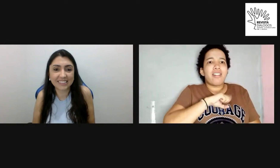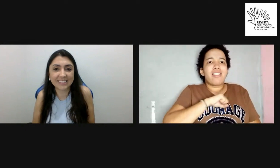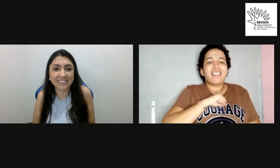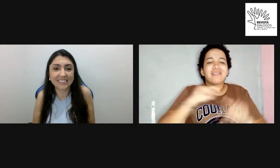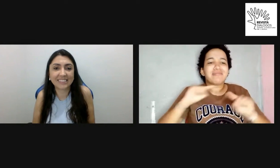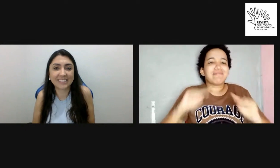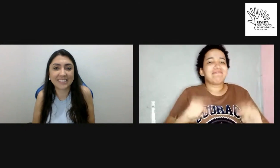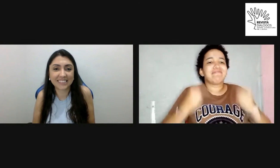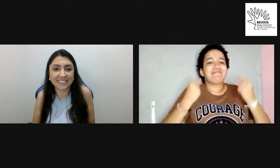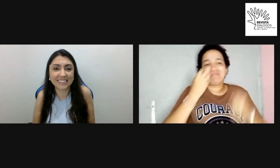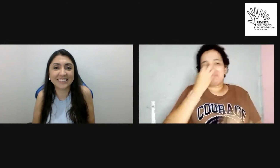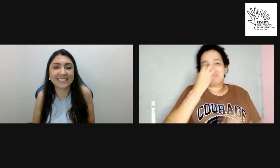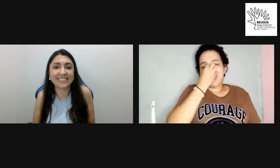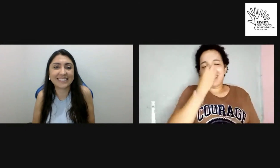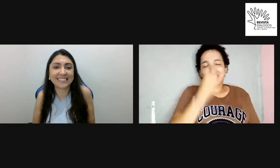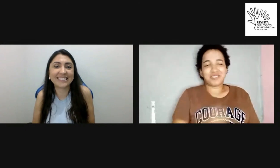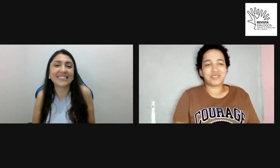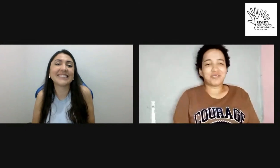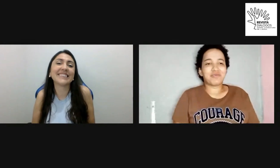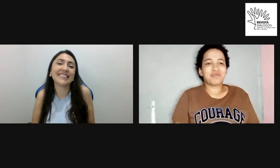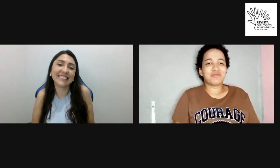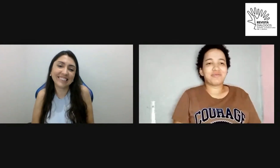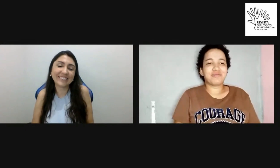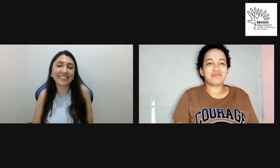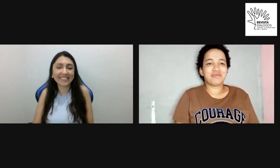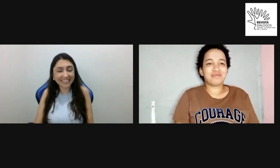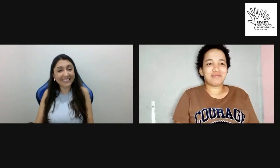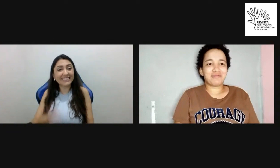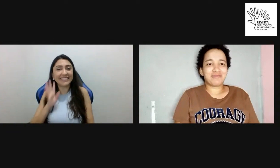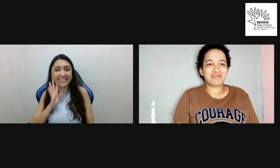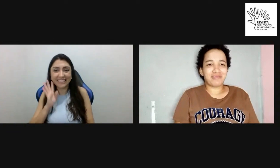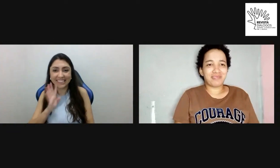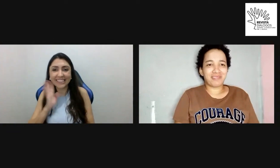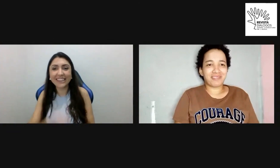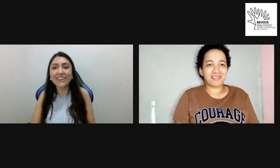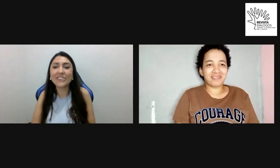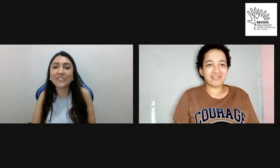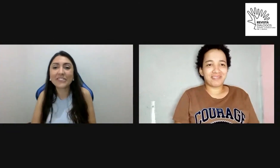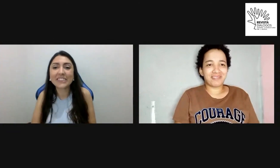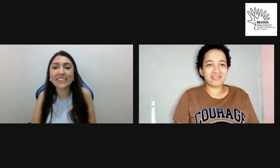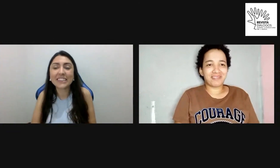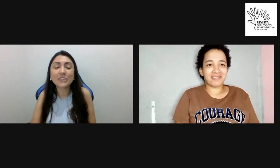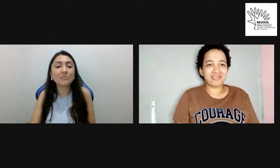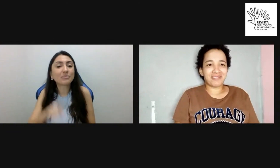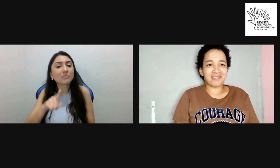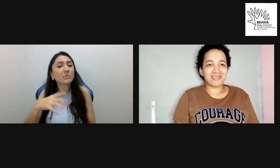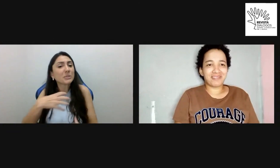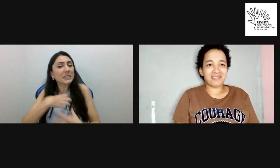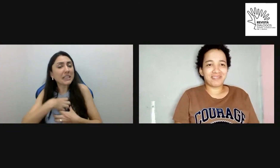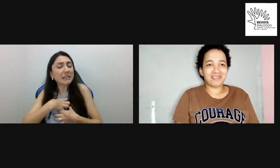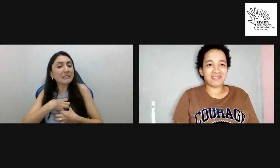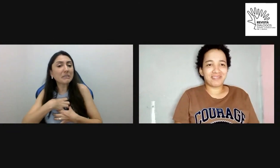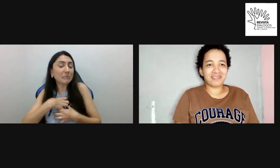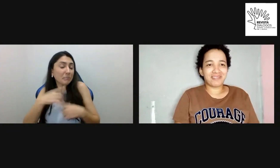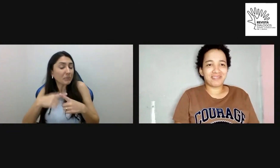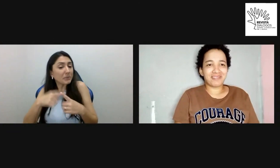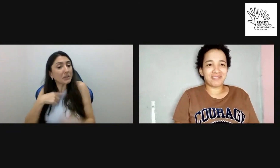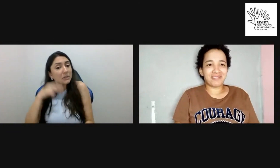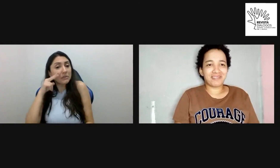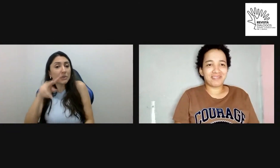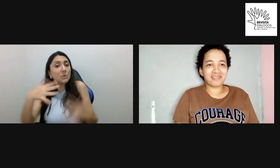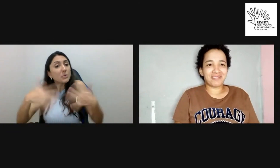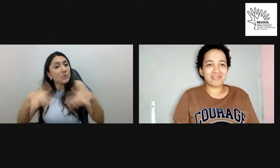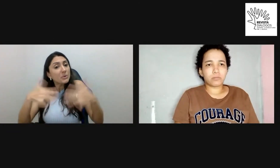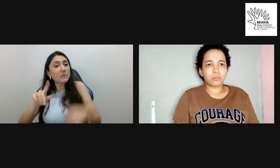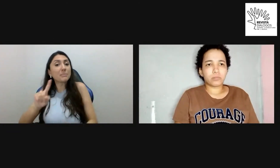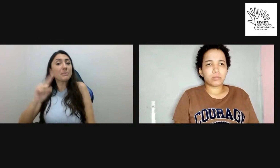amei esse desafio de me tornar palhaça. Que legal! Como você se sente sendo a primeira